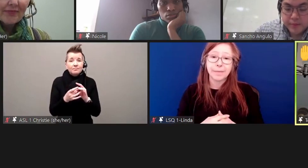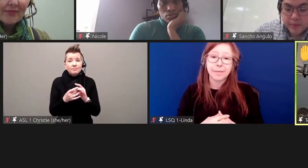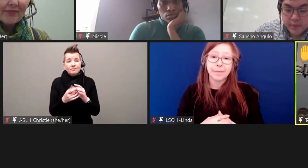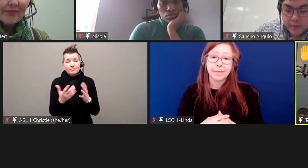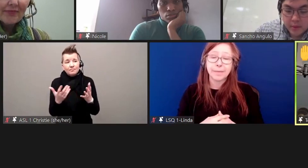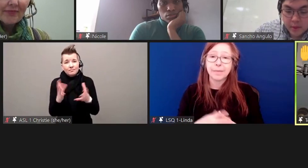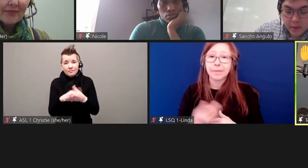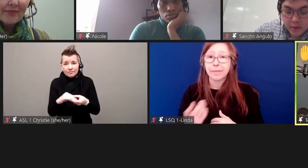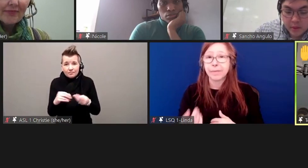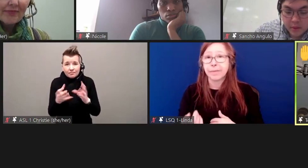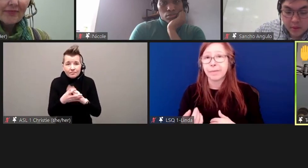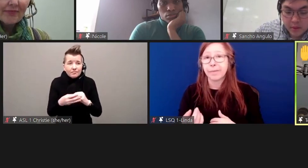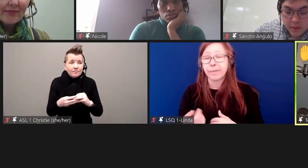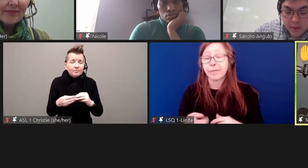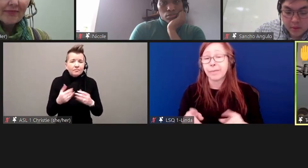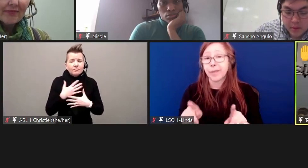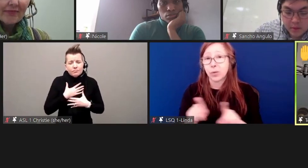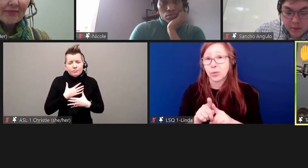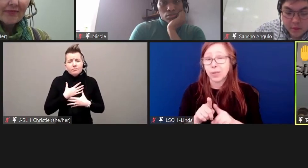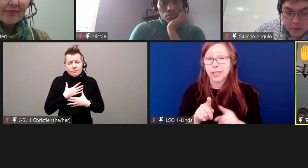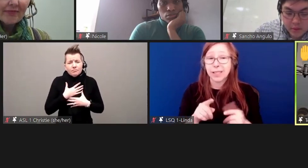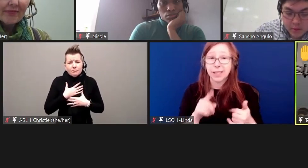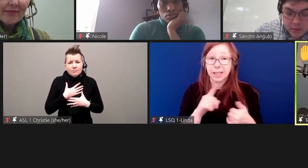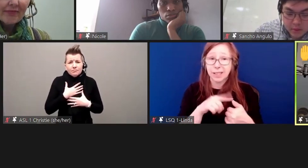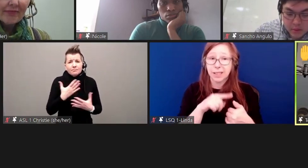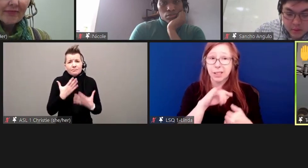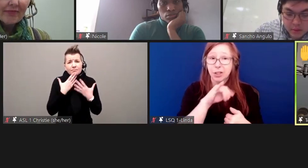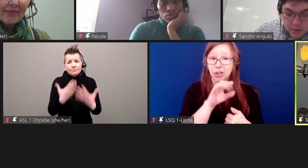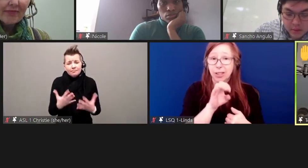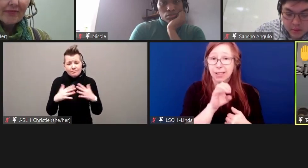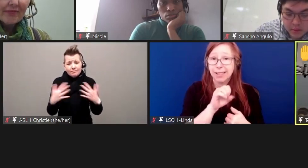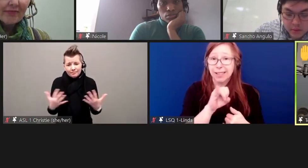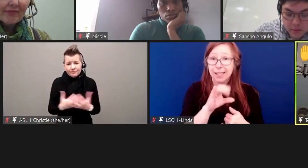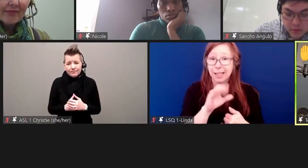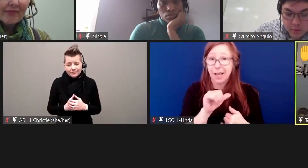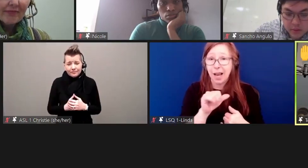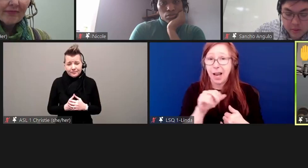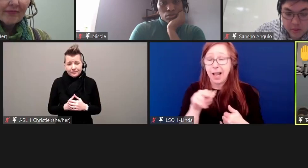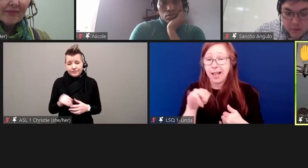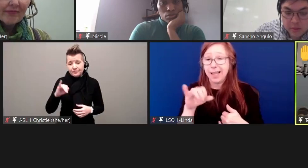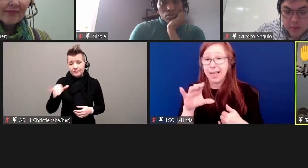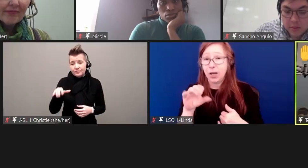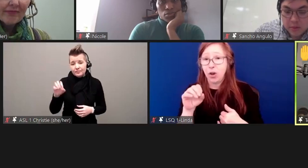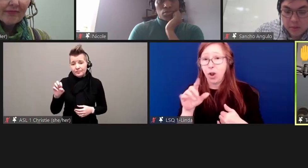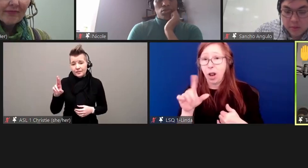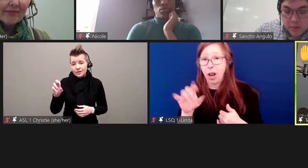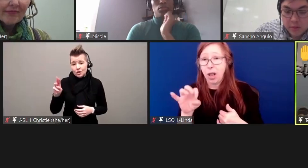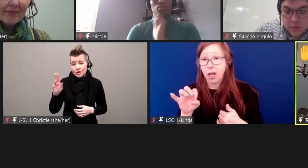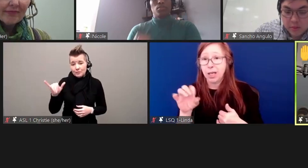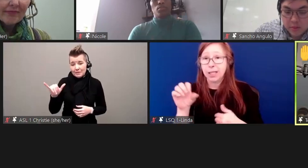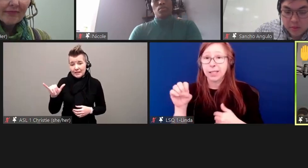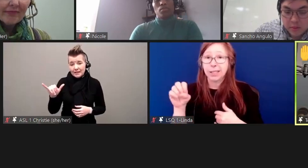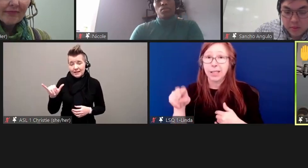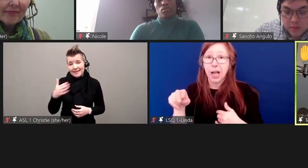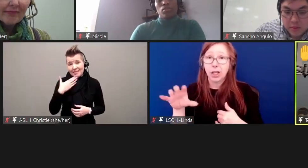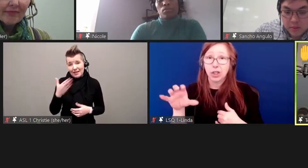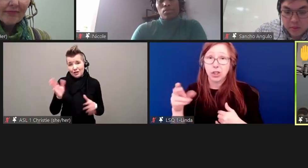Et aussi, Jessica, Nicole et Sancho, nous